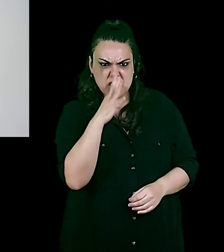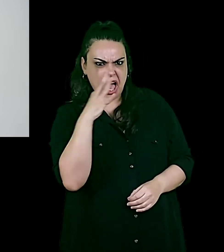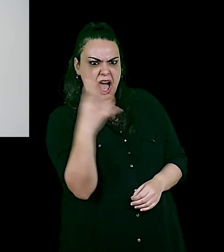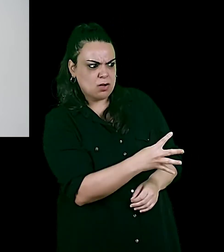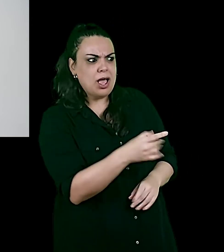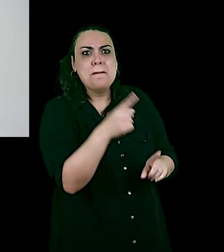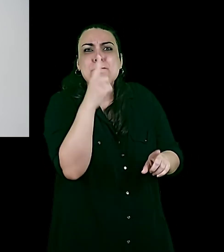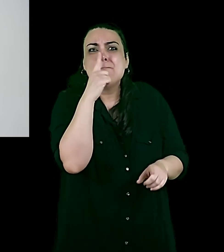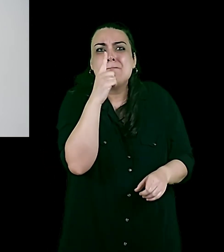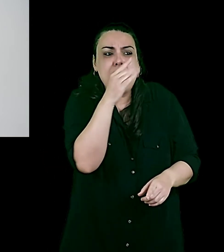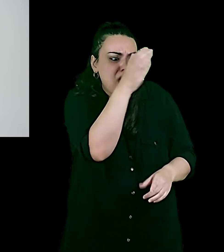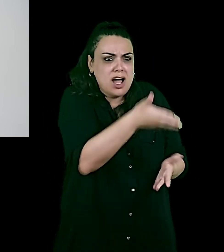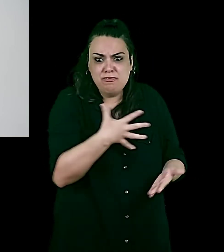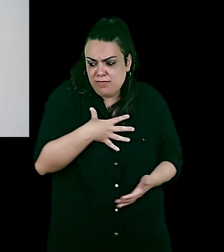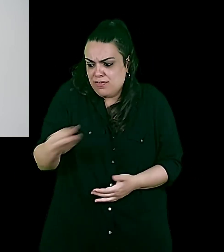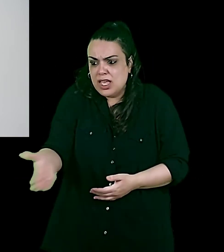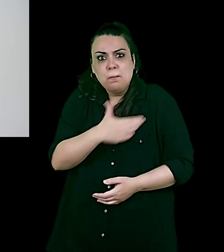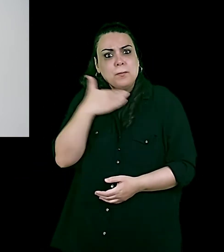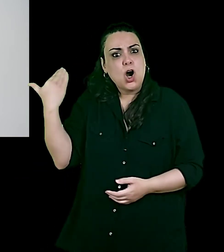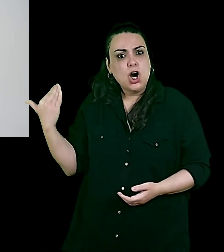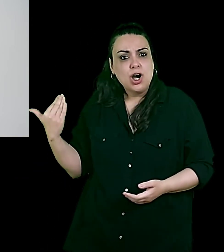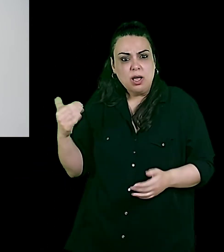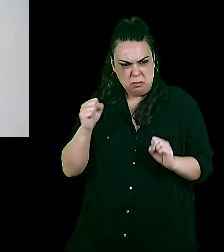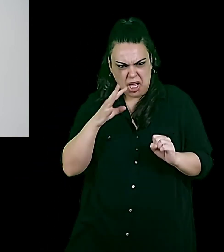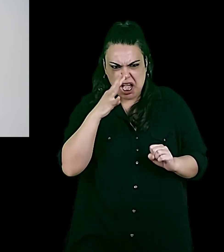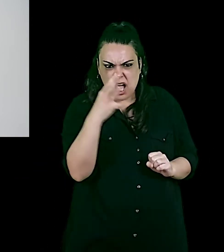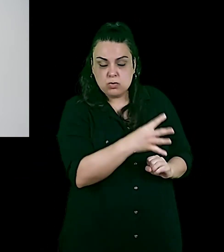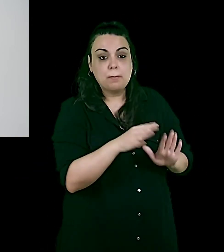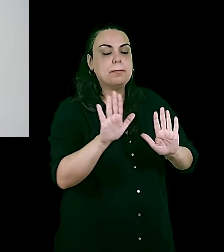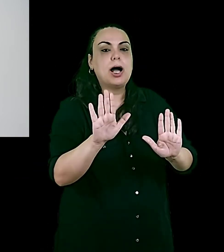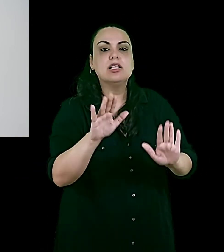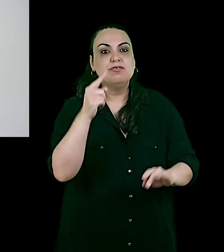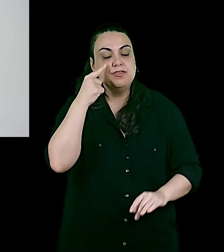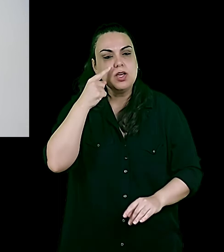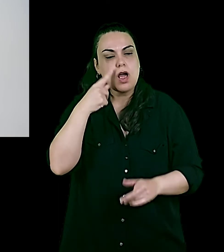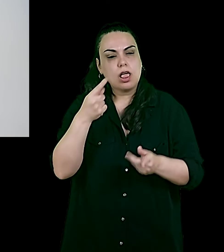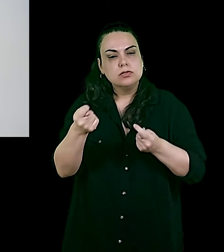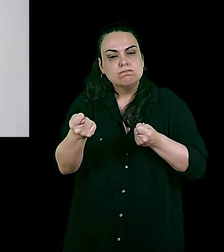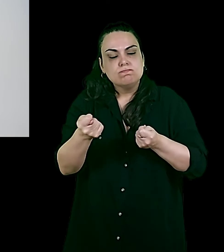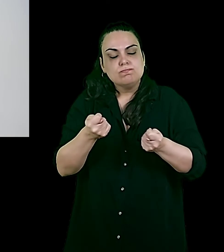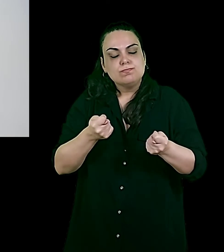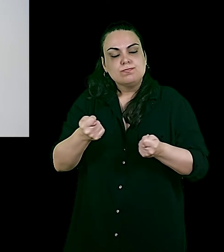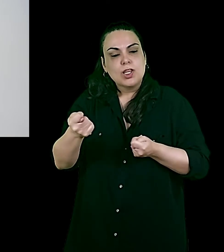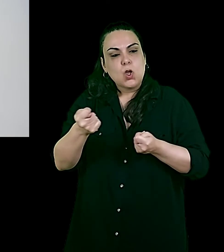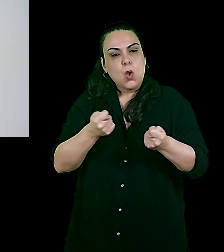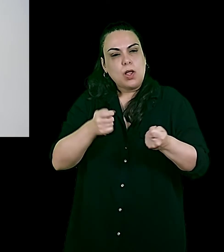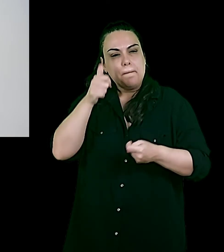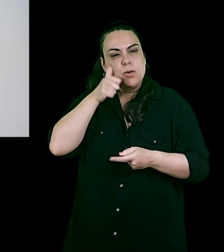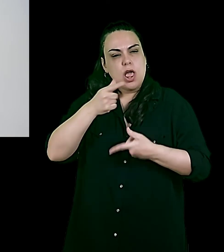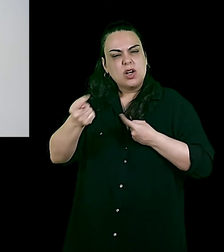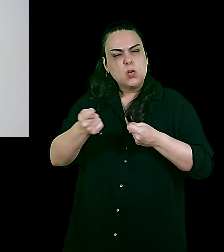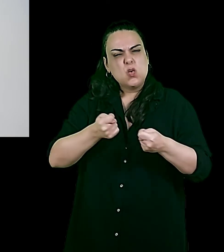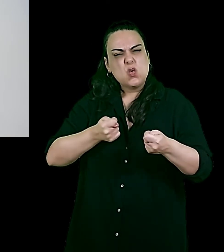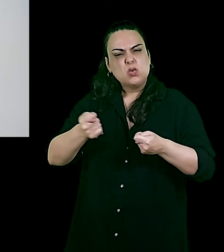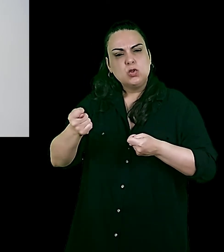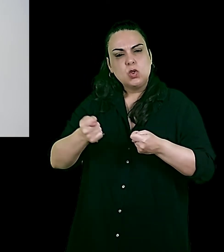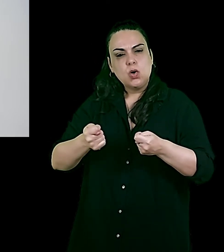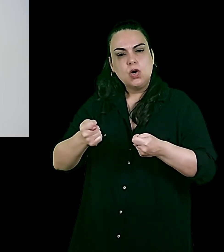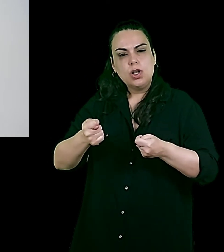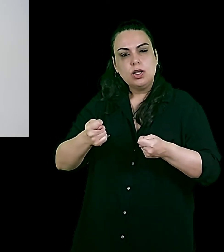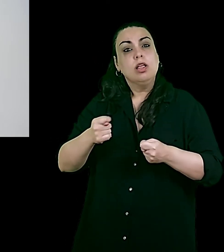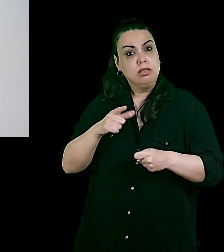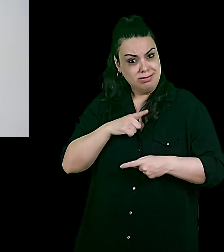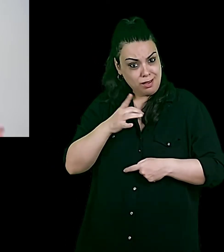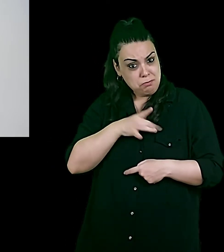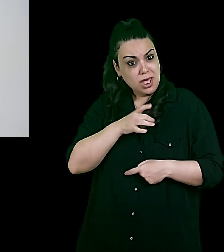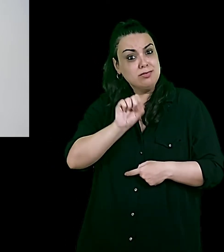contra a uma mãe que acabara de perder o seu filho? Mas olha o nível de administração dessa mulher. Você acha que